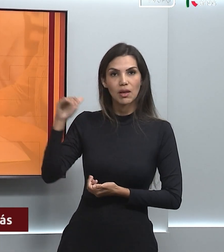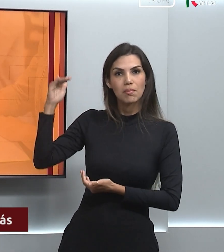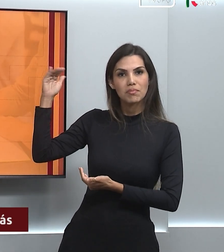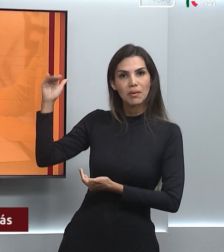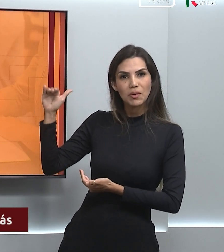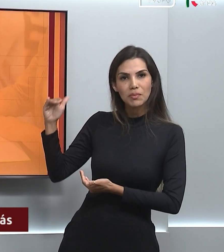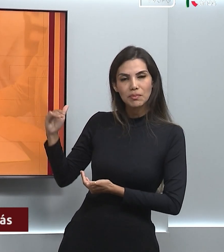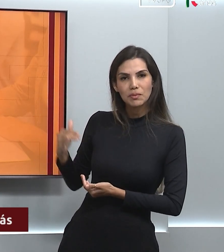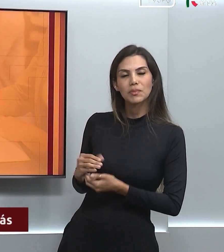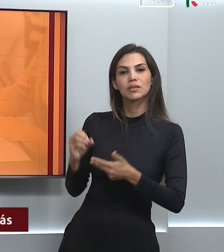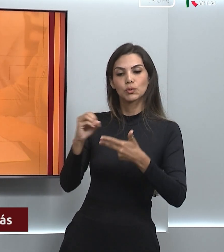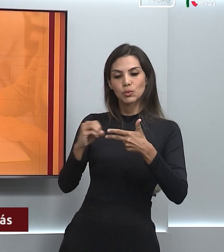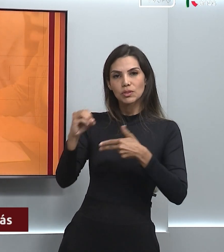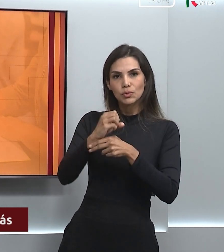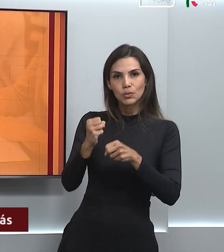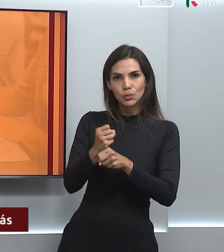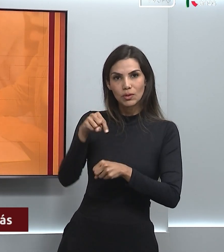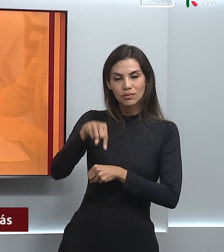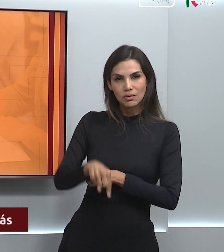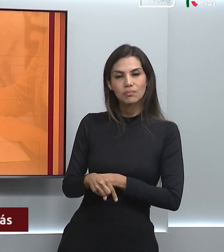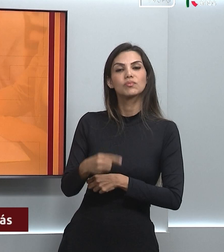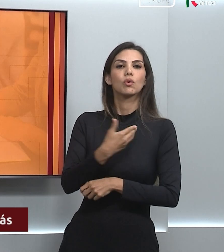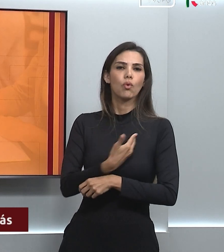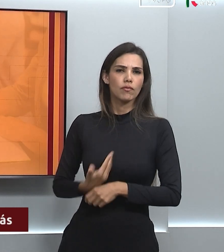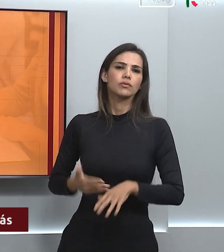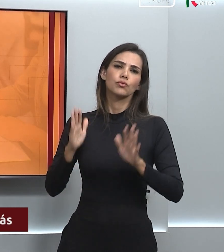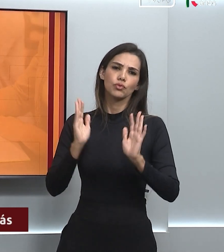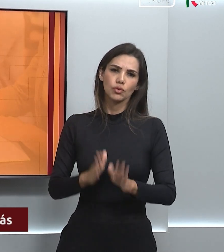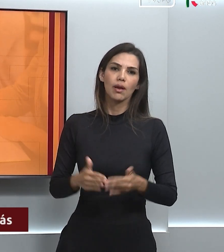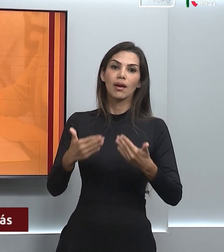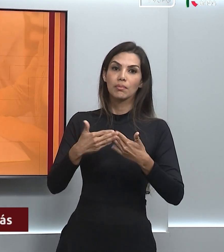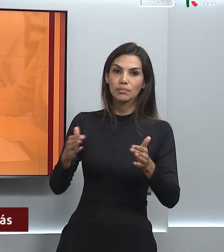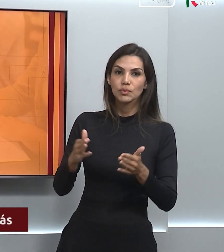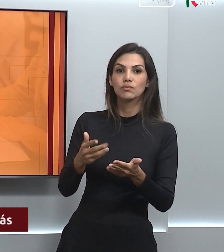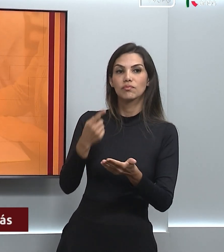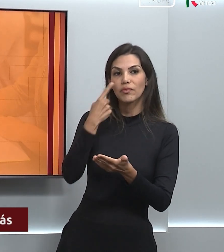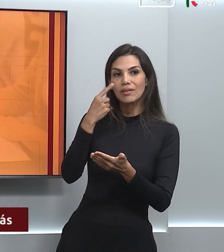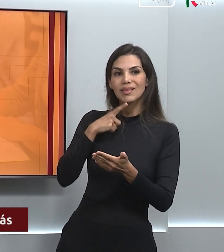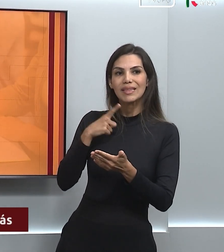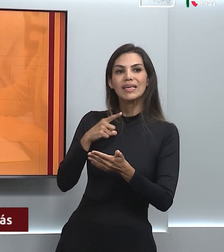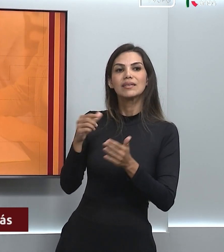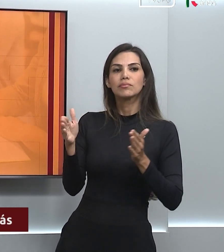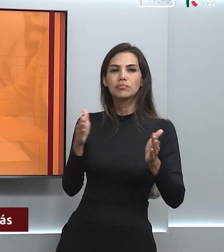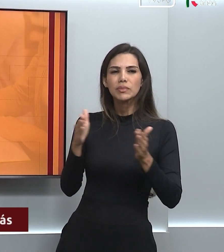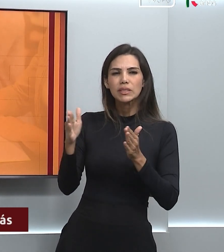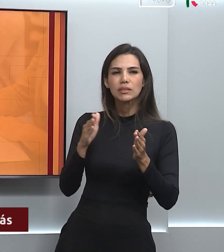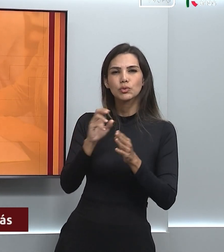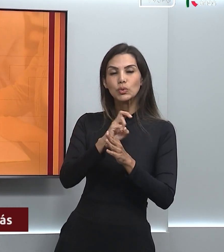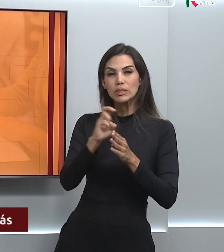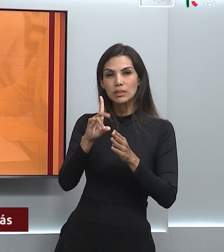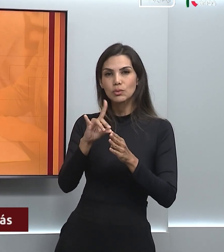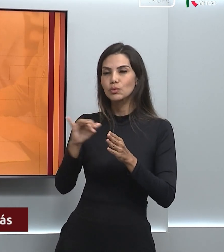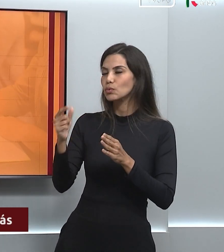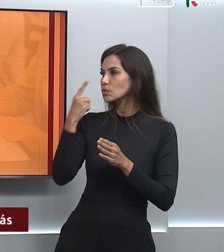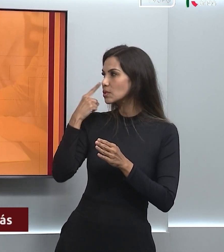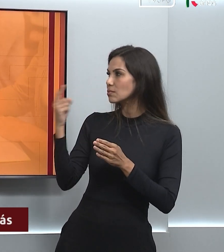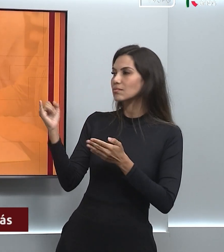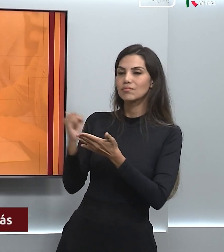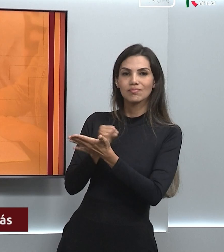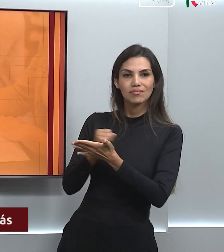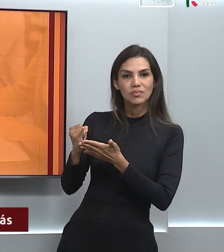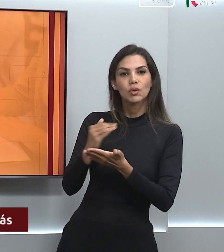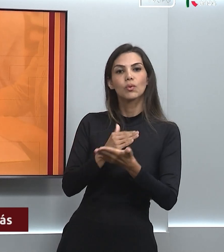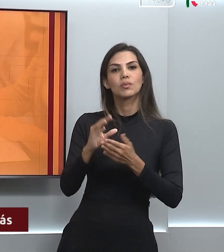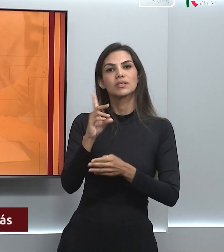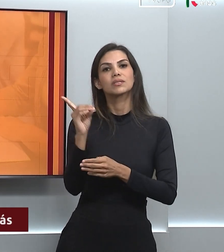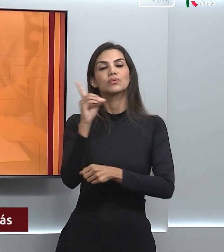SISU 2025, o governo abriu uma janela de 5 dias para as inscrições. Elas começam dia 17